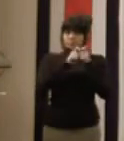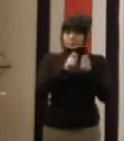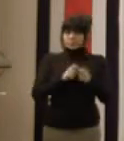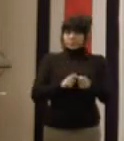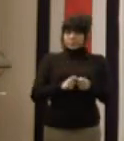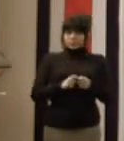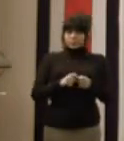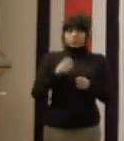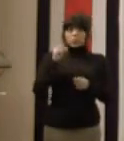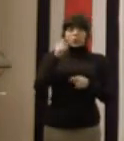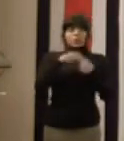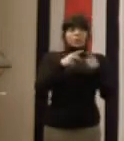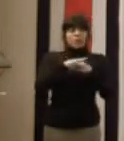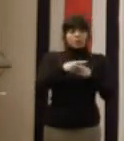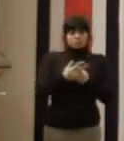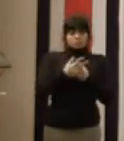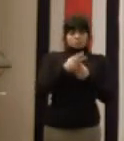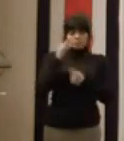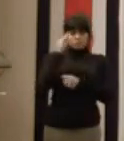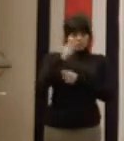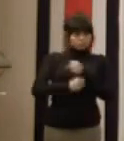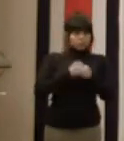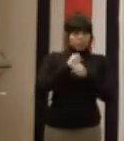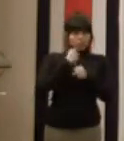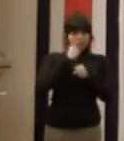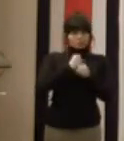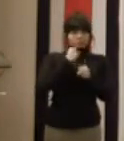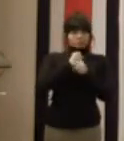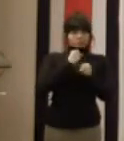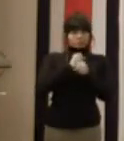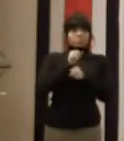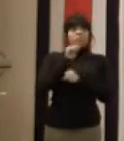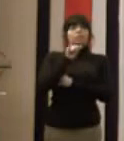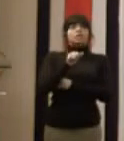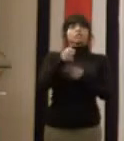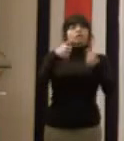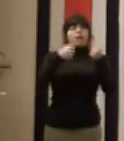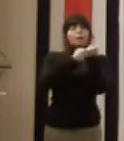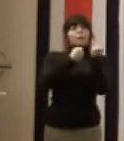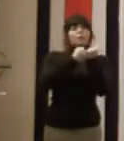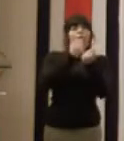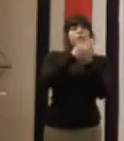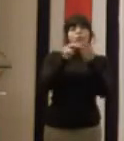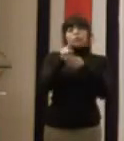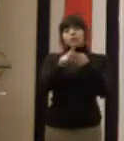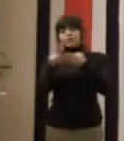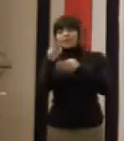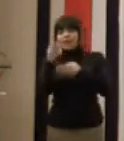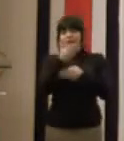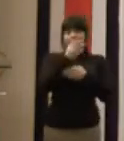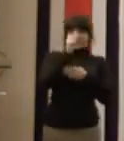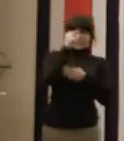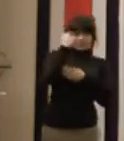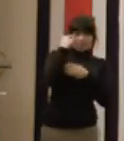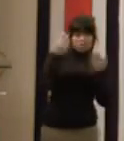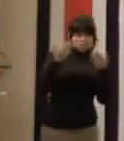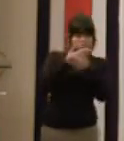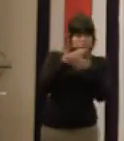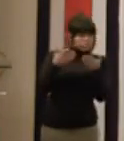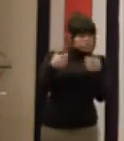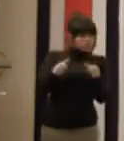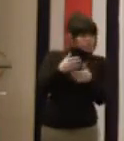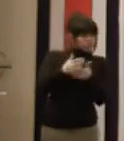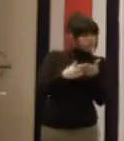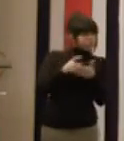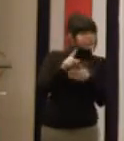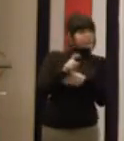específicos con los que se empezaría el próximo año a trabajar ese apoyo de las universidades hacia el Estado y viceversa.